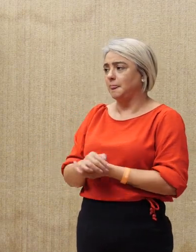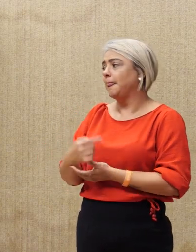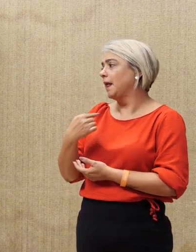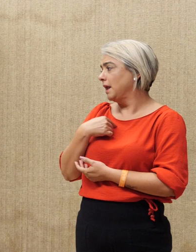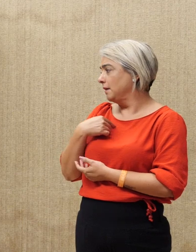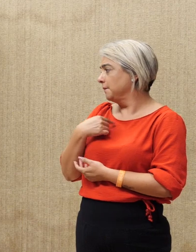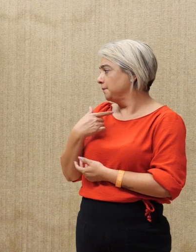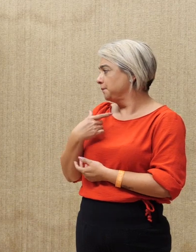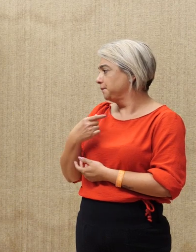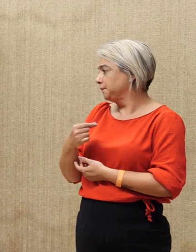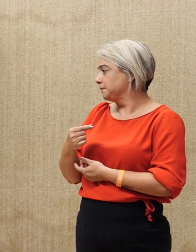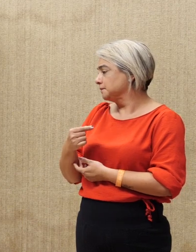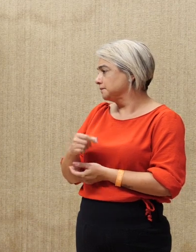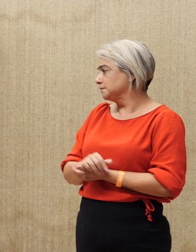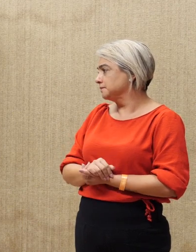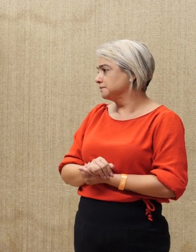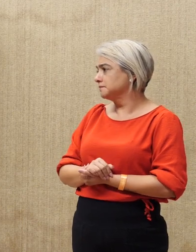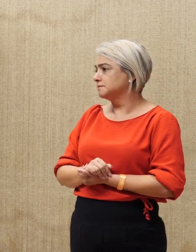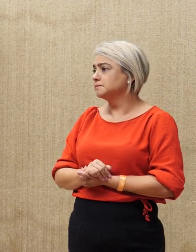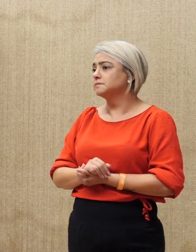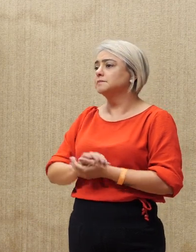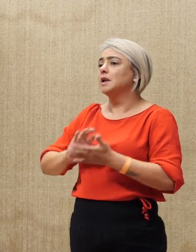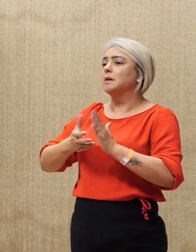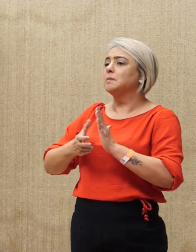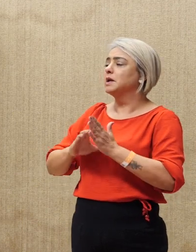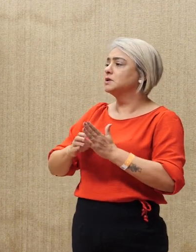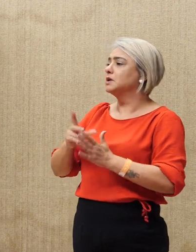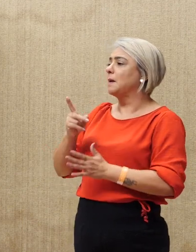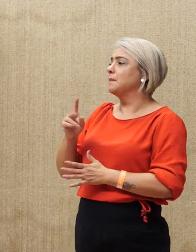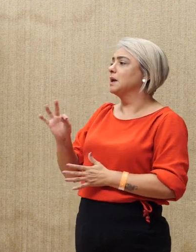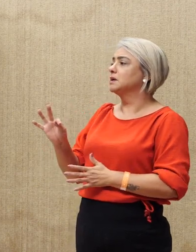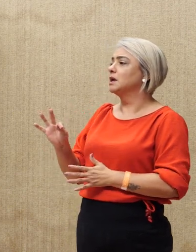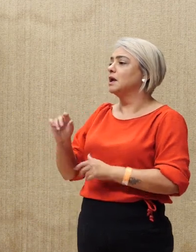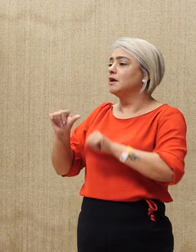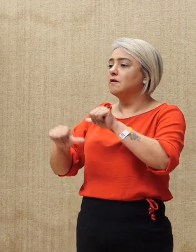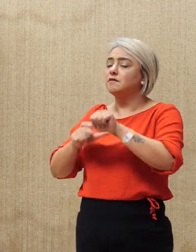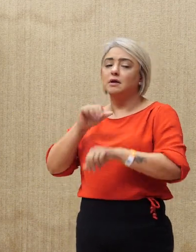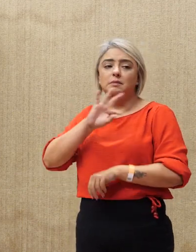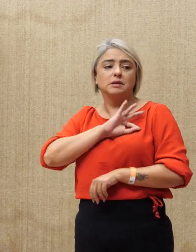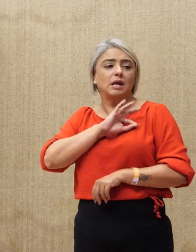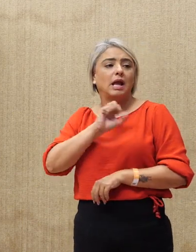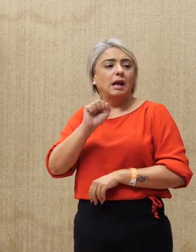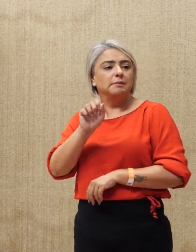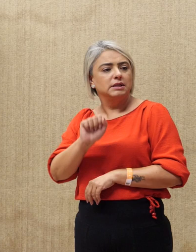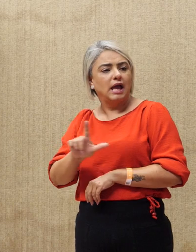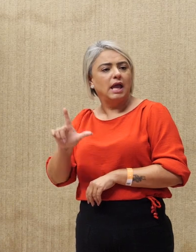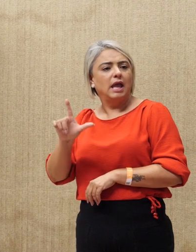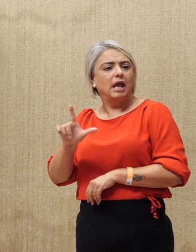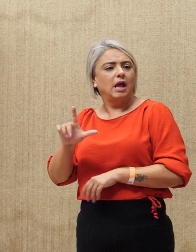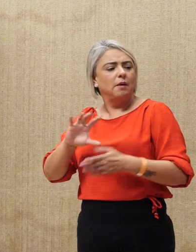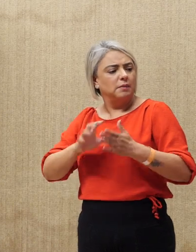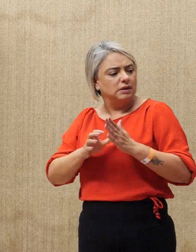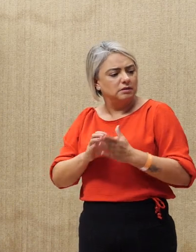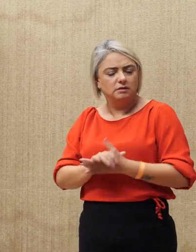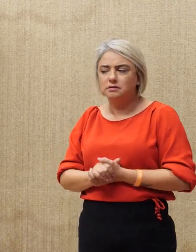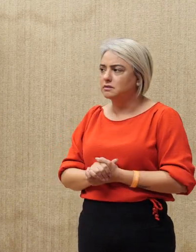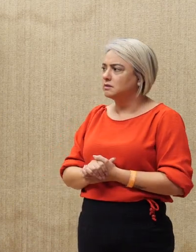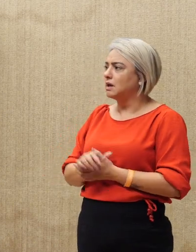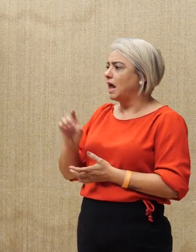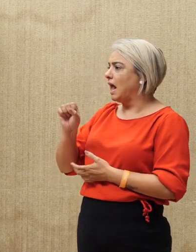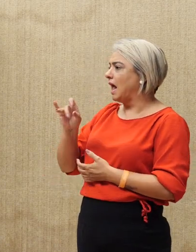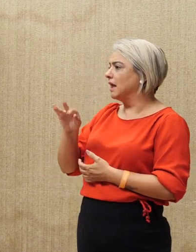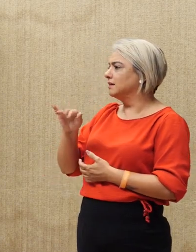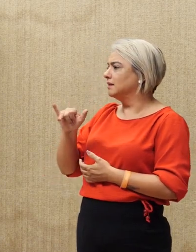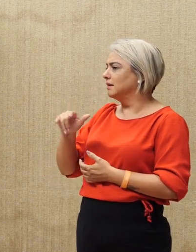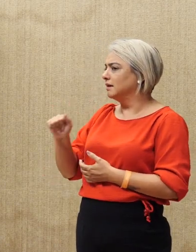eu sou um petista que me tornei policial. Abidael também é petista, a Adriana